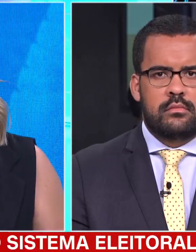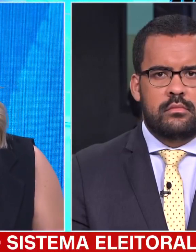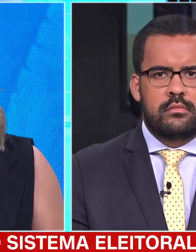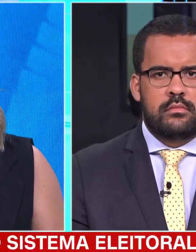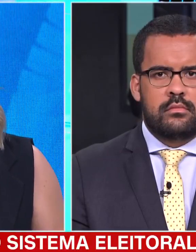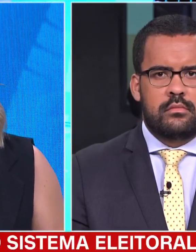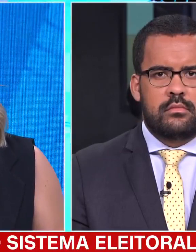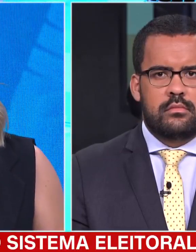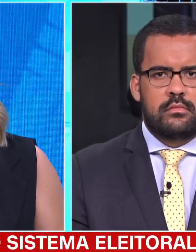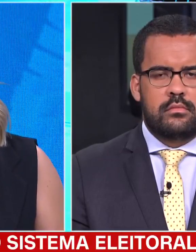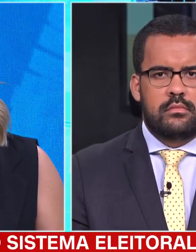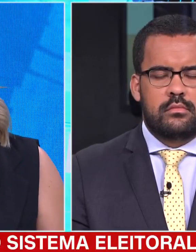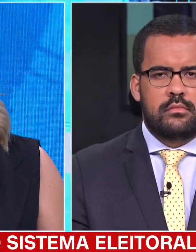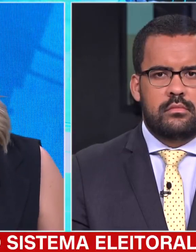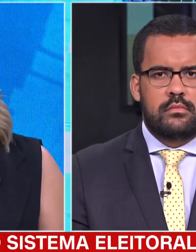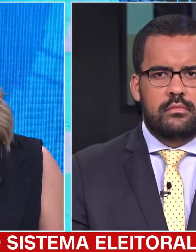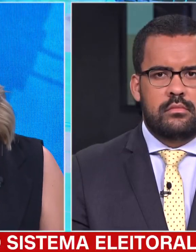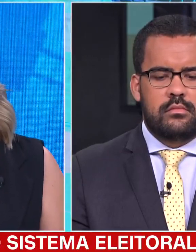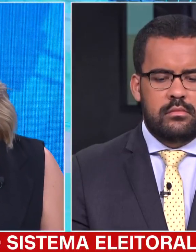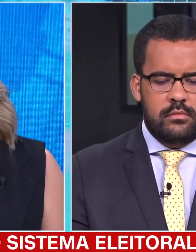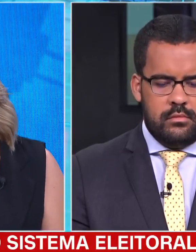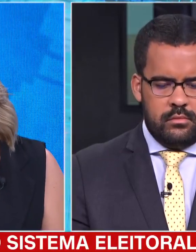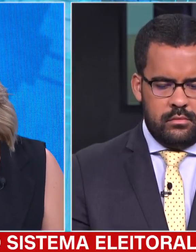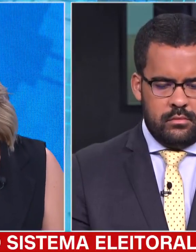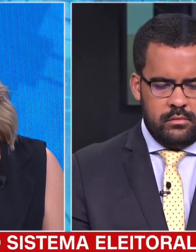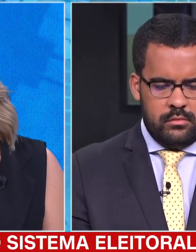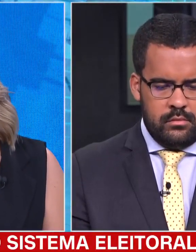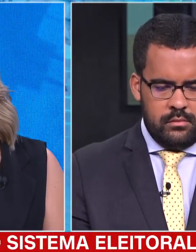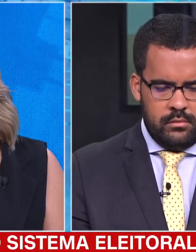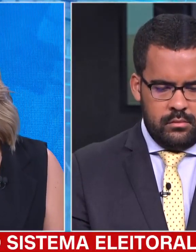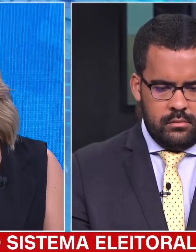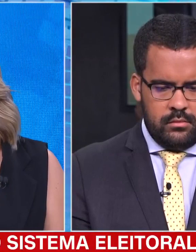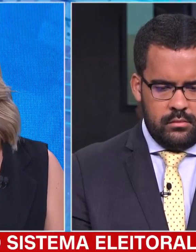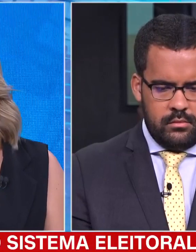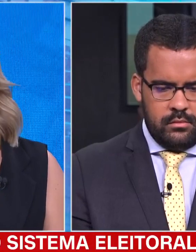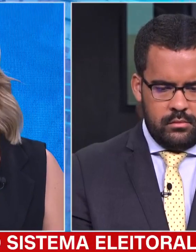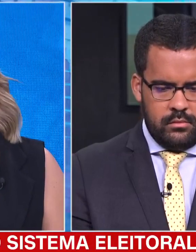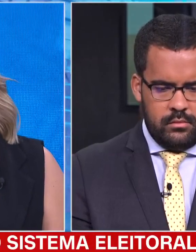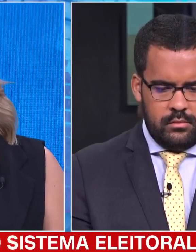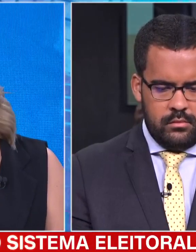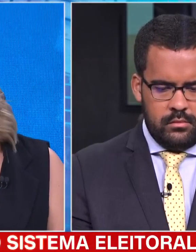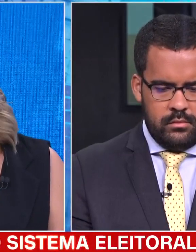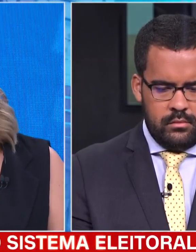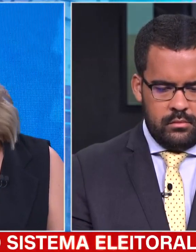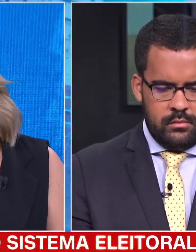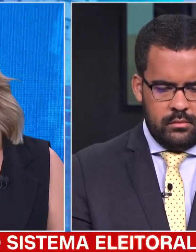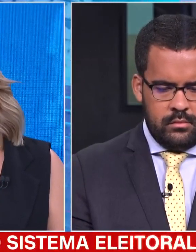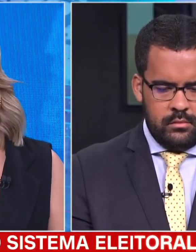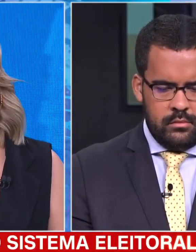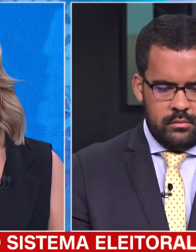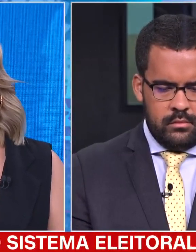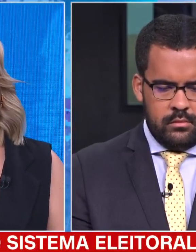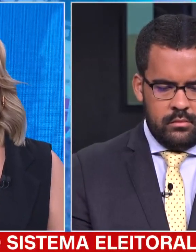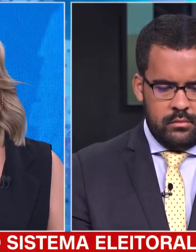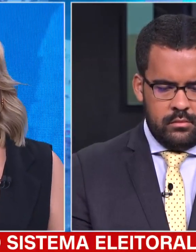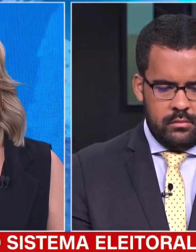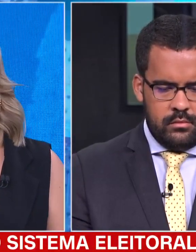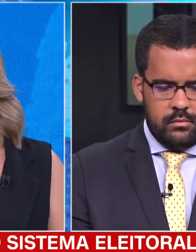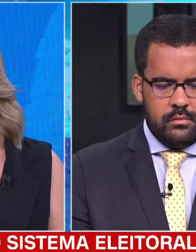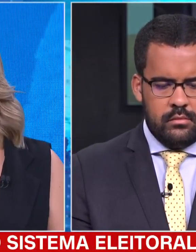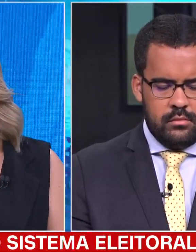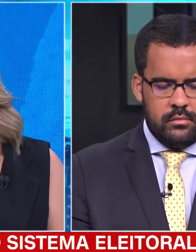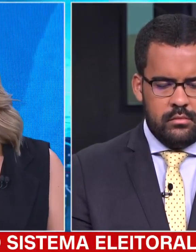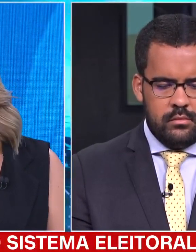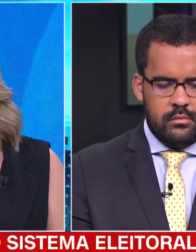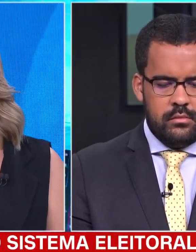mas nunca usa apresentou à justiça eleitoral numa live em julho de dois mil e